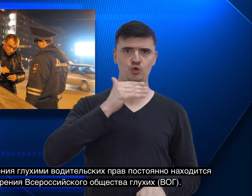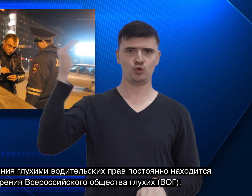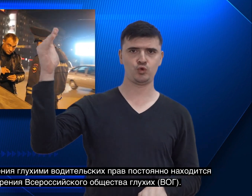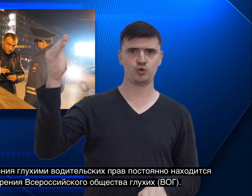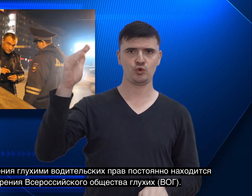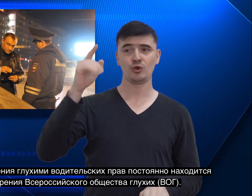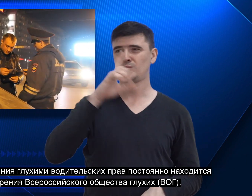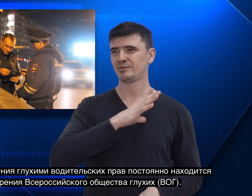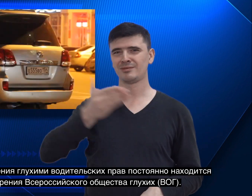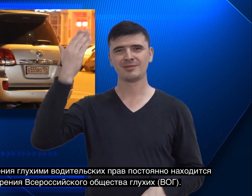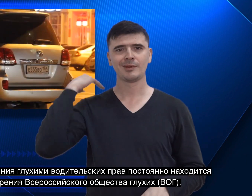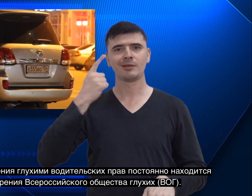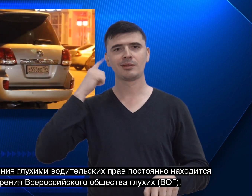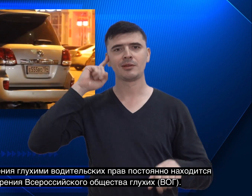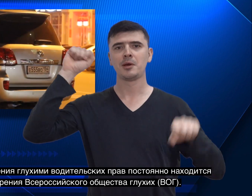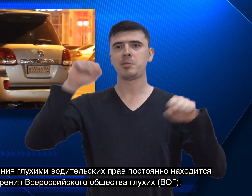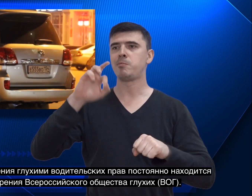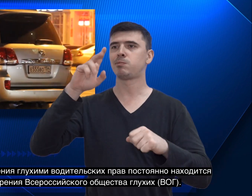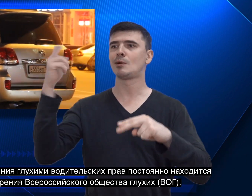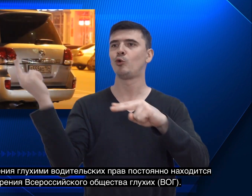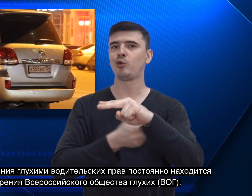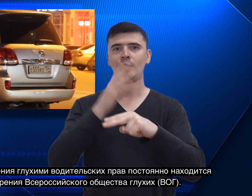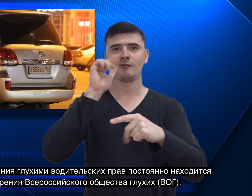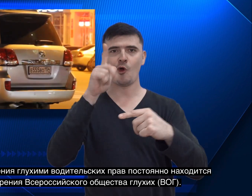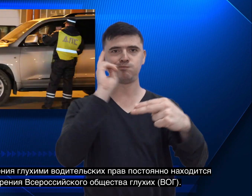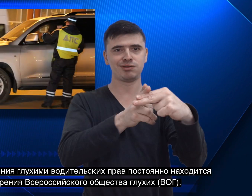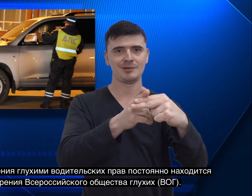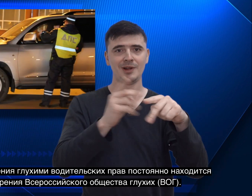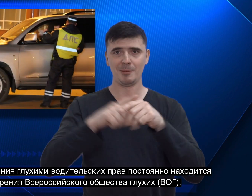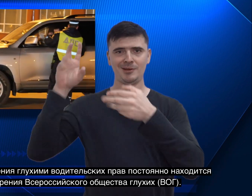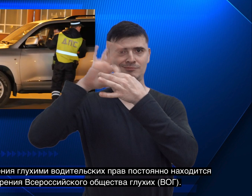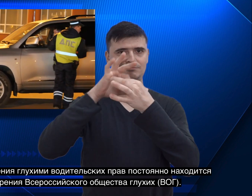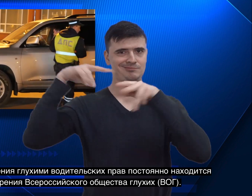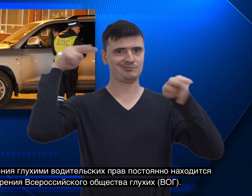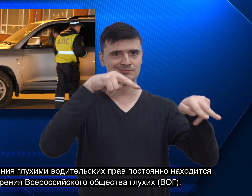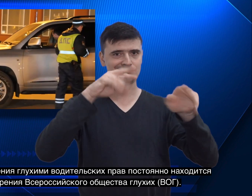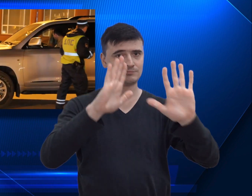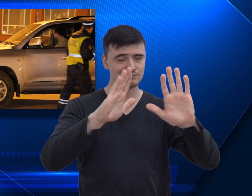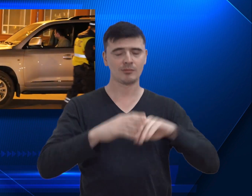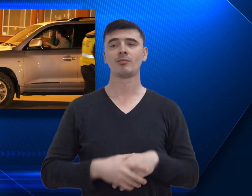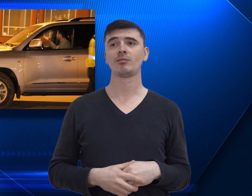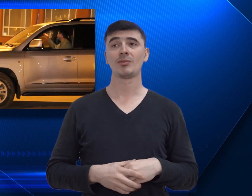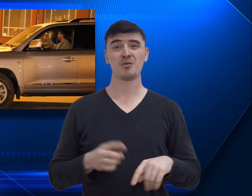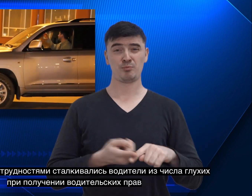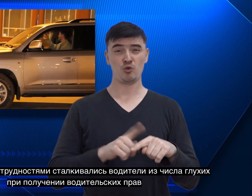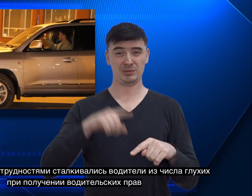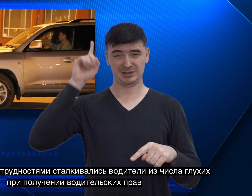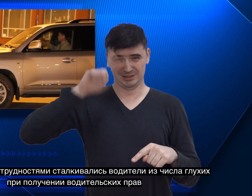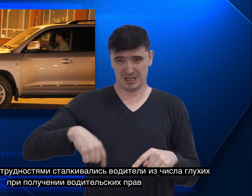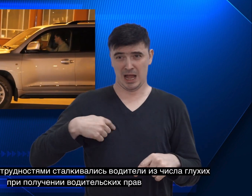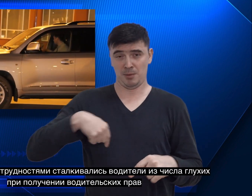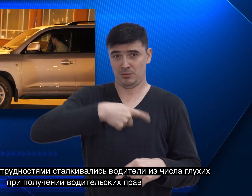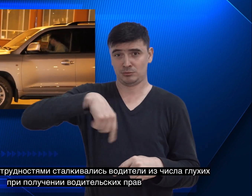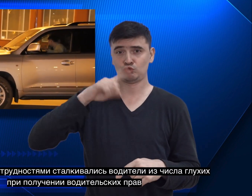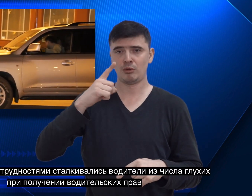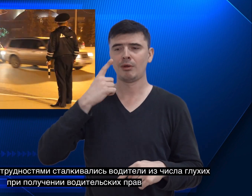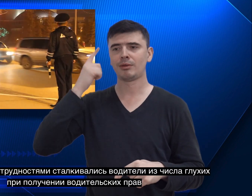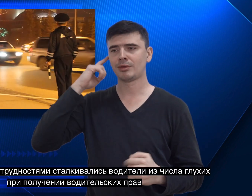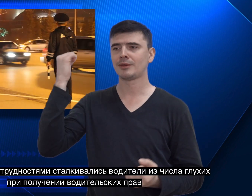марки или красивые, госномера. В основном причиной остановки были явно видимые нарушения – тонировка, отсутствие госномера или непристегнутый